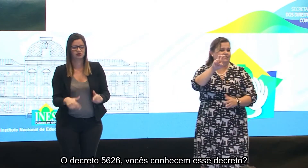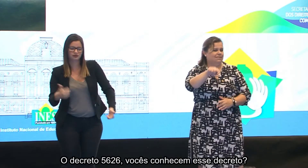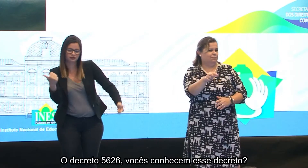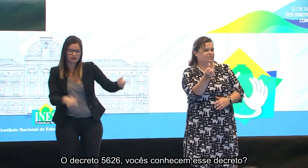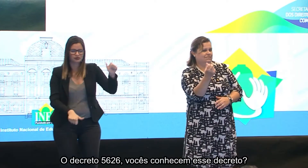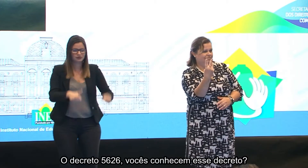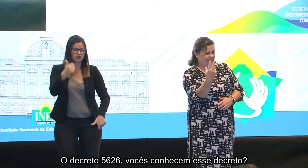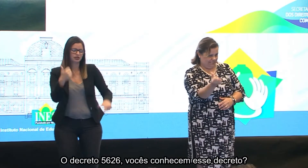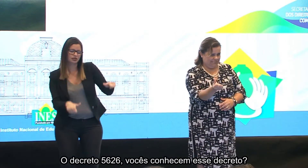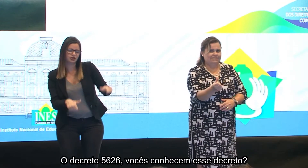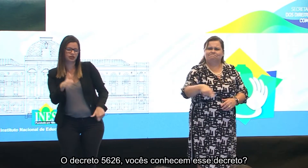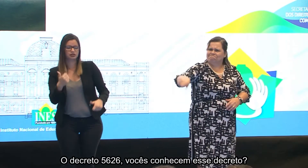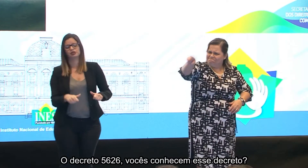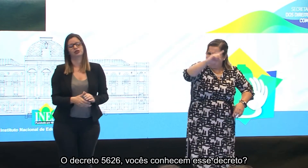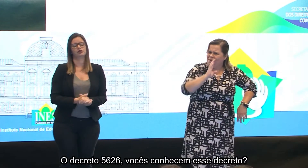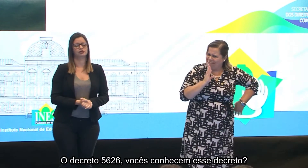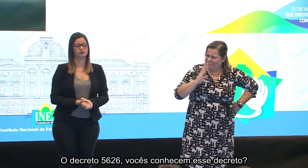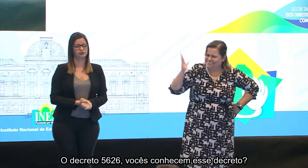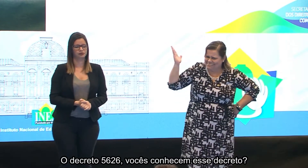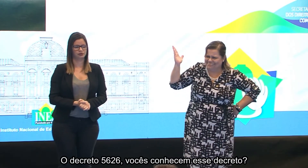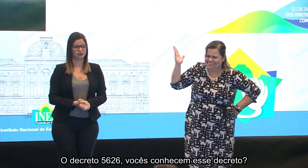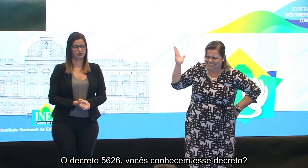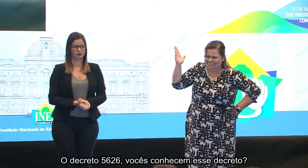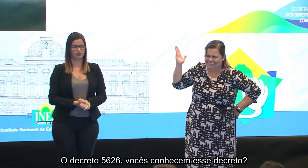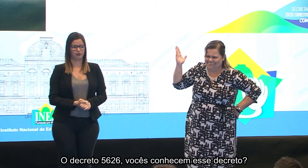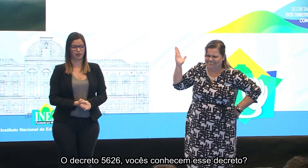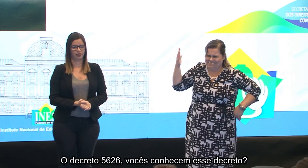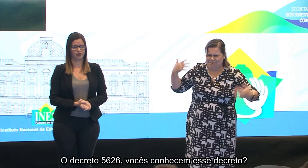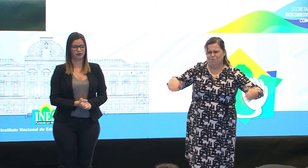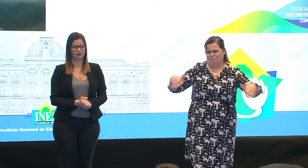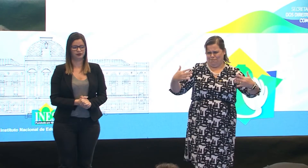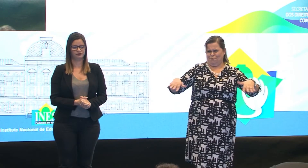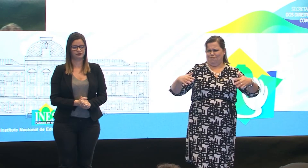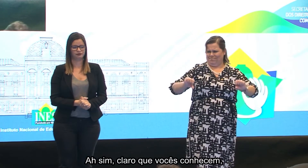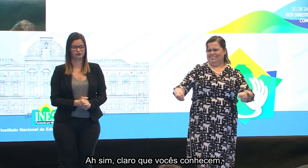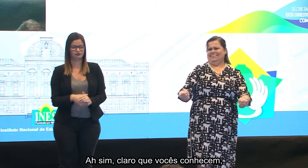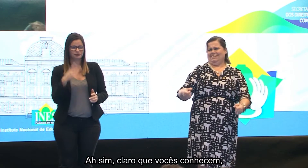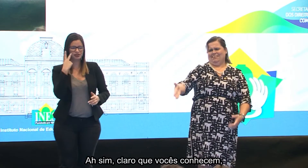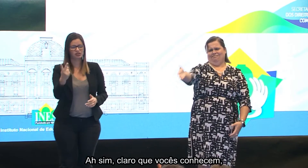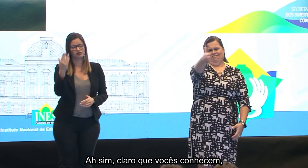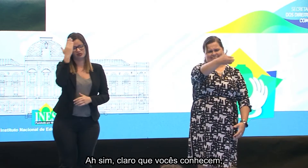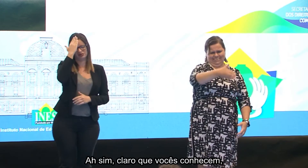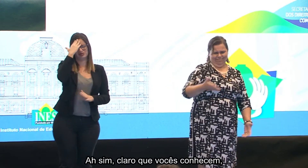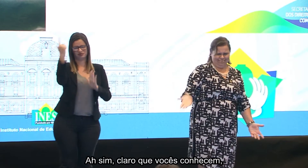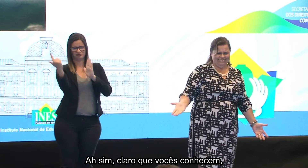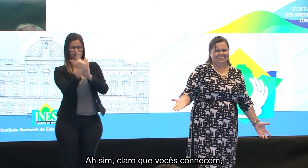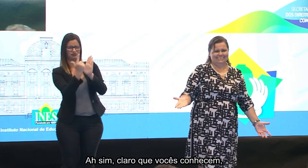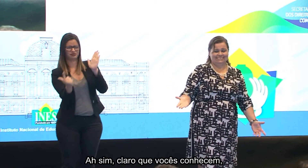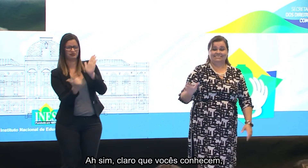O decreto 5626. Vocês conhecem esse decreto? Ah, sim, né? Claro que vocês